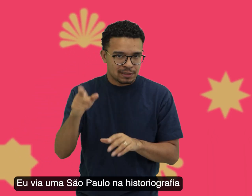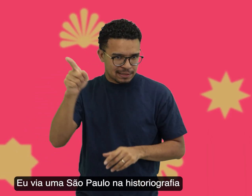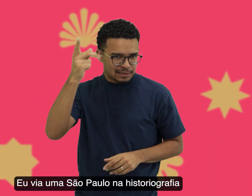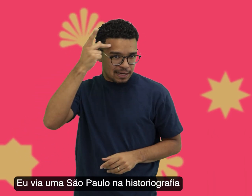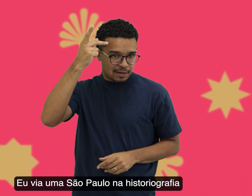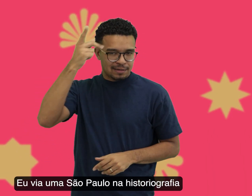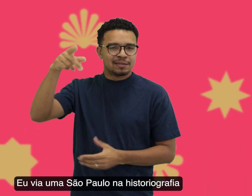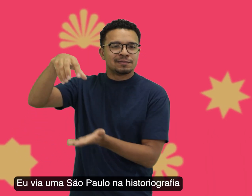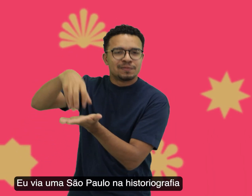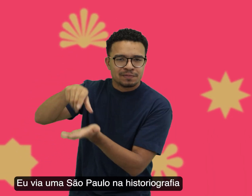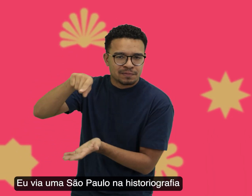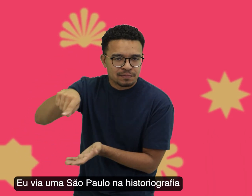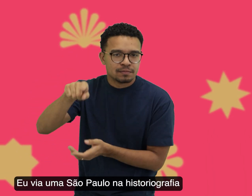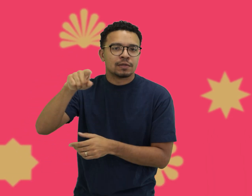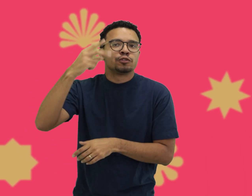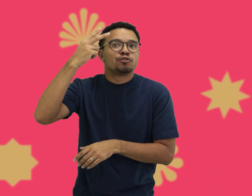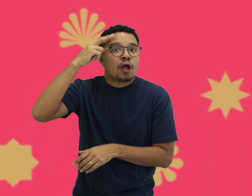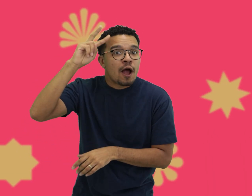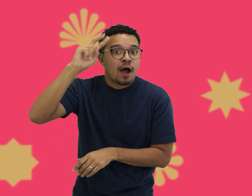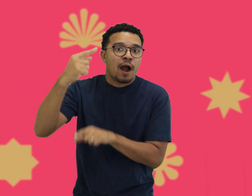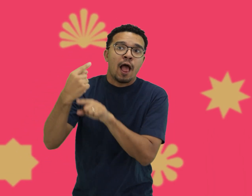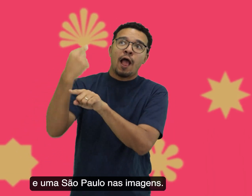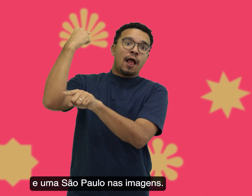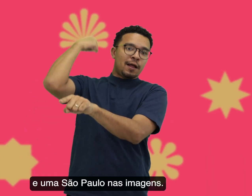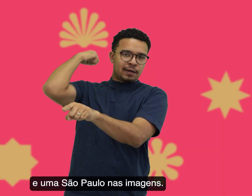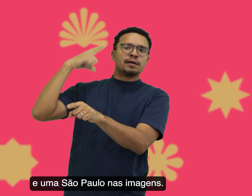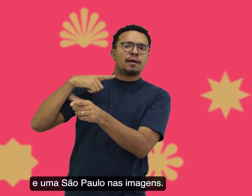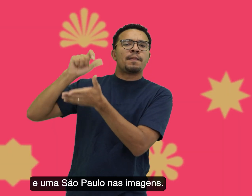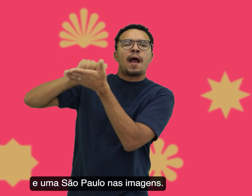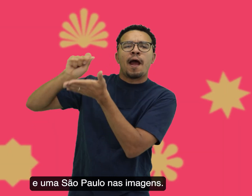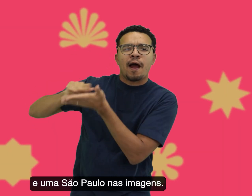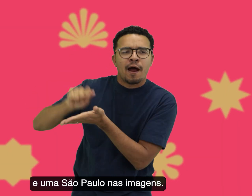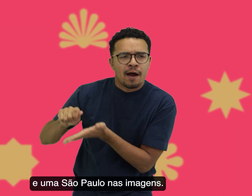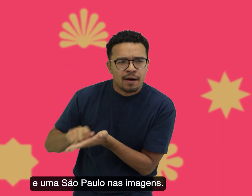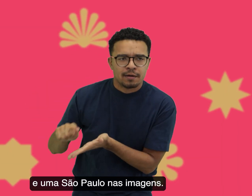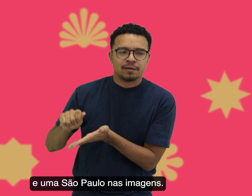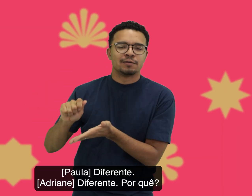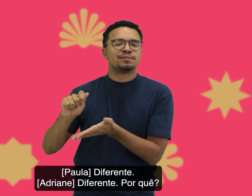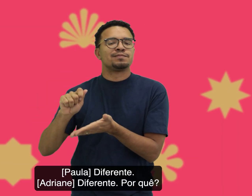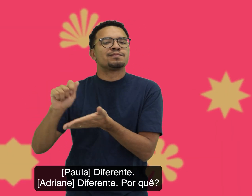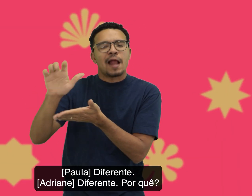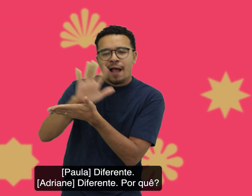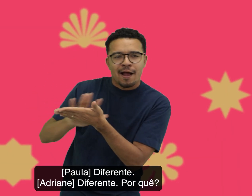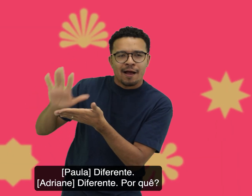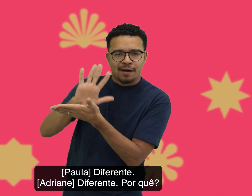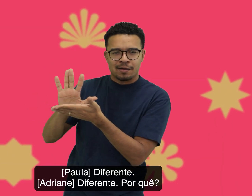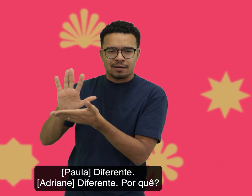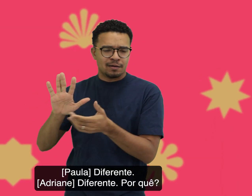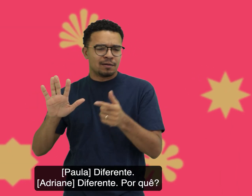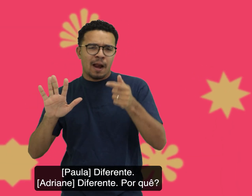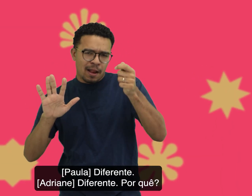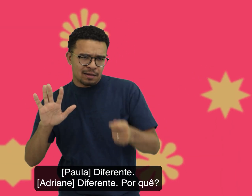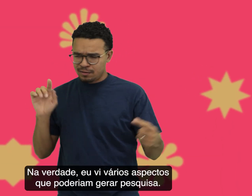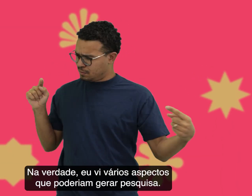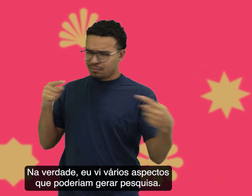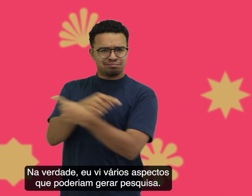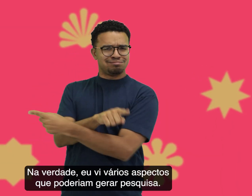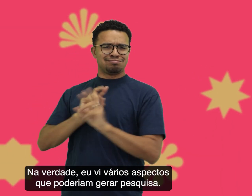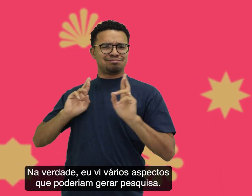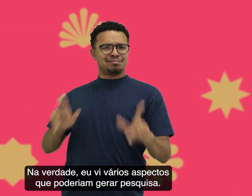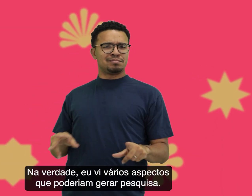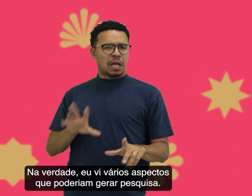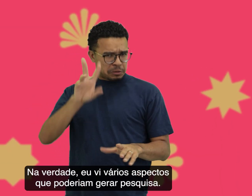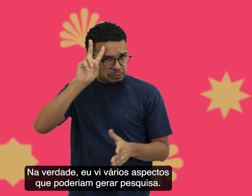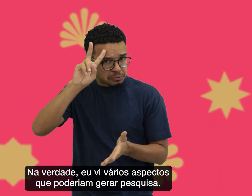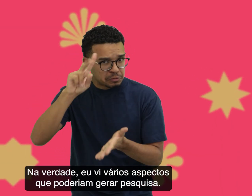Eu via uma São Paulo na historiografia, né? E uma São Paulo nas imagens. Diferente. Por